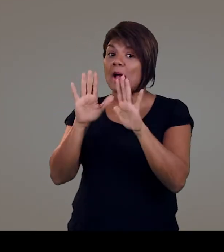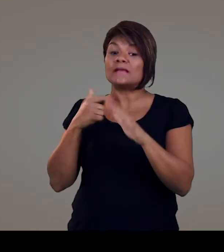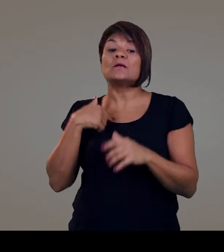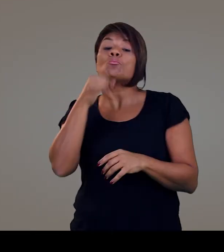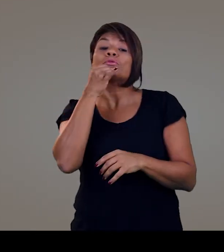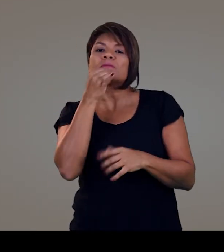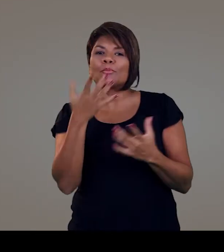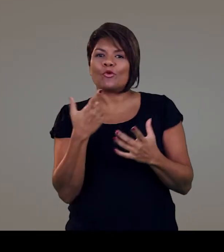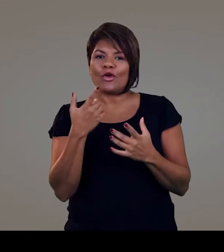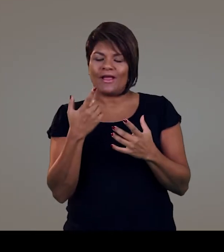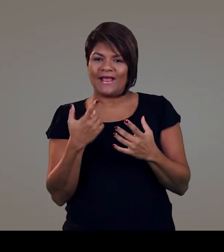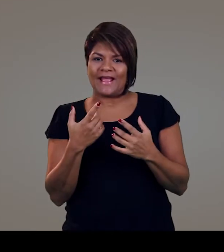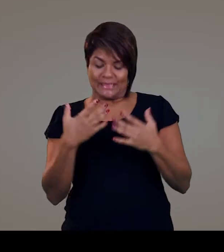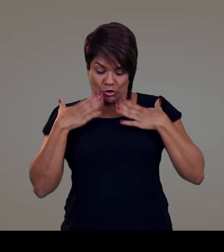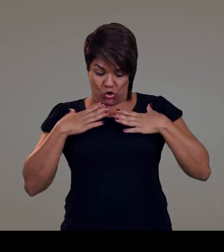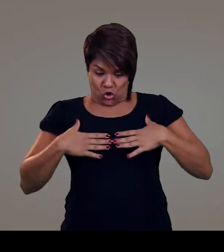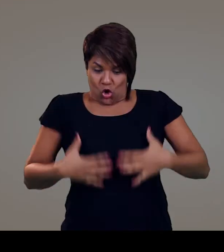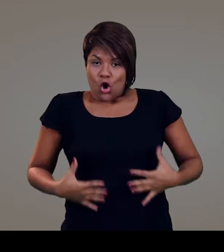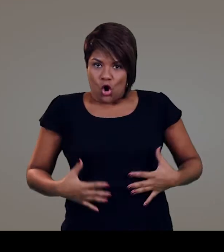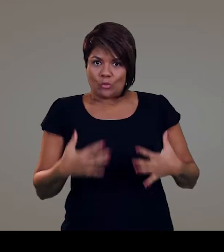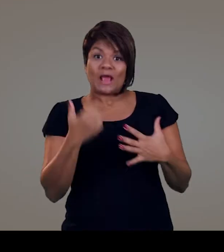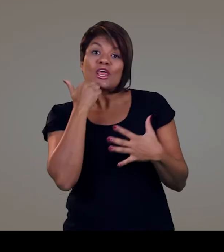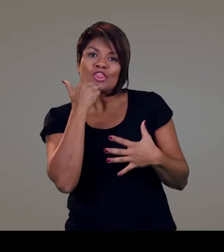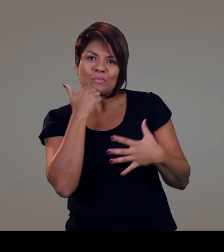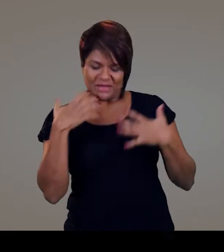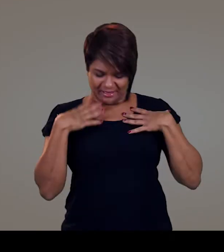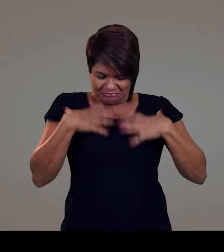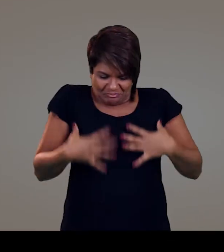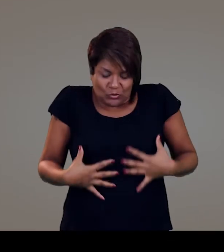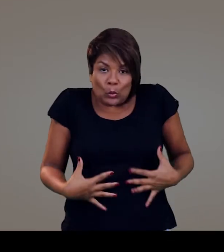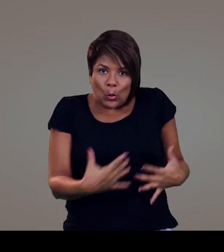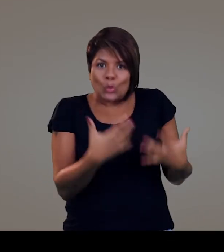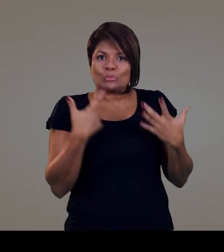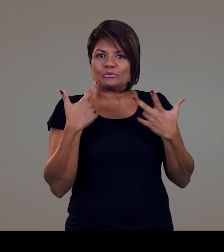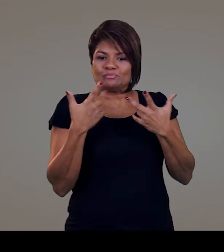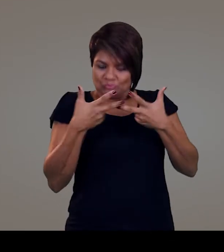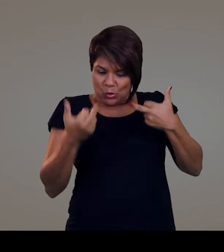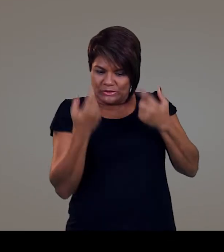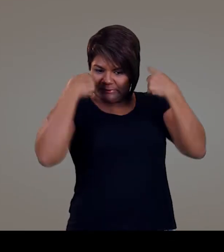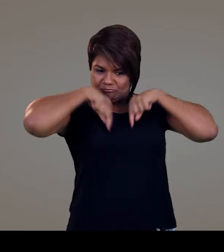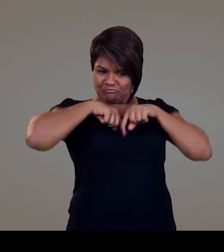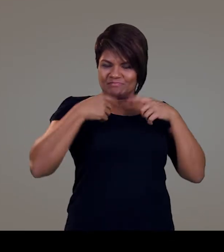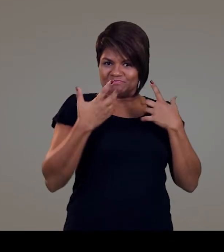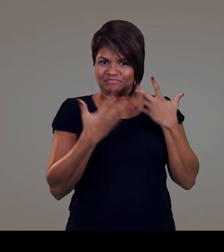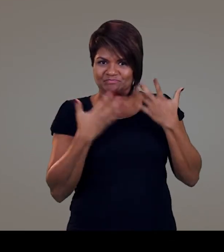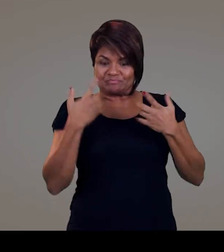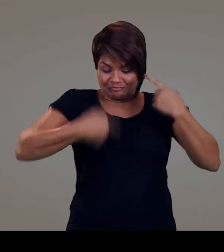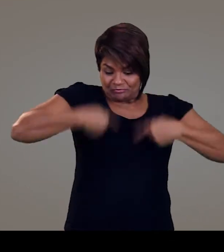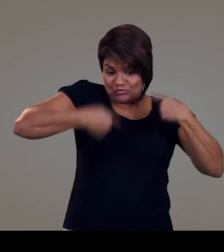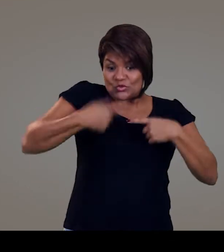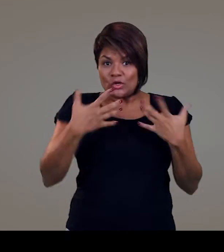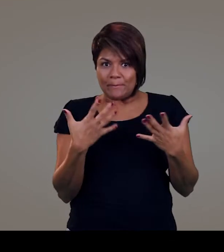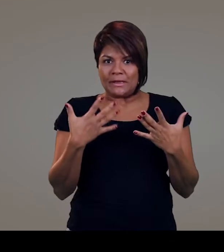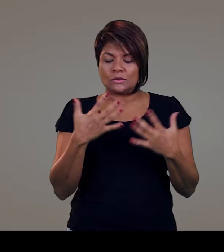anatômica e fisiologicamente, nós temos padrões de normalidade. Quando a gente diz para um pai que essa criança não